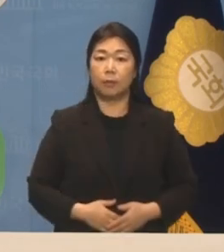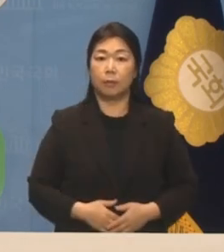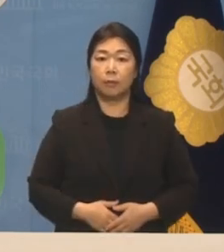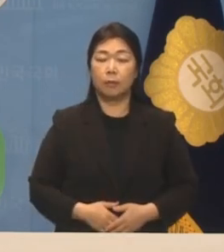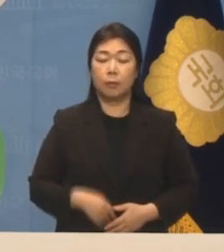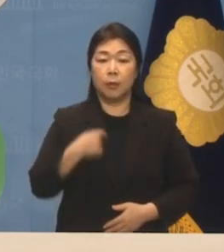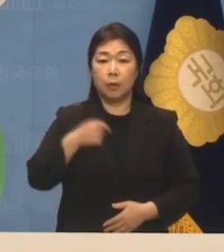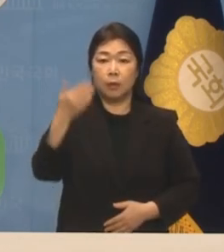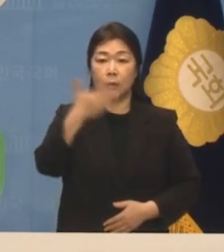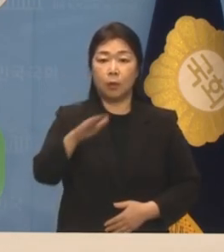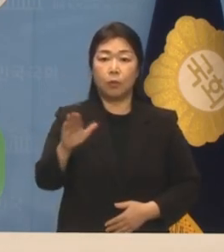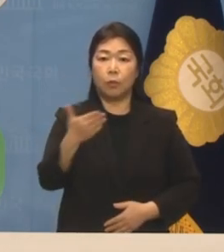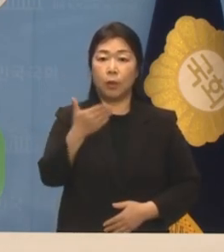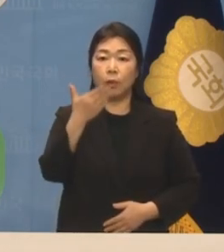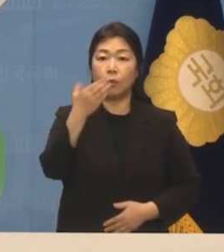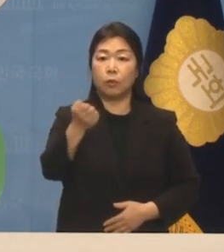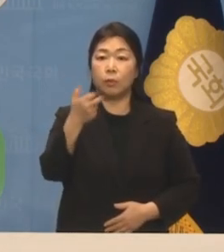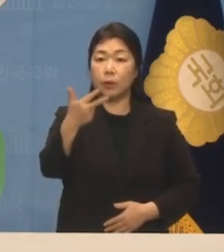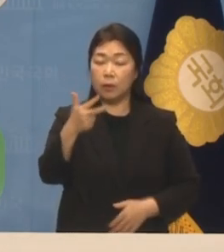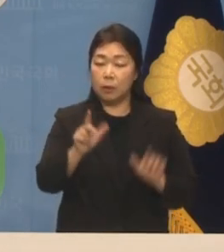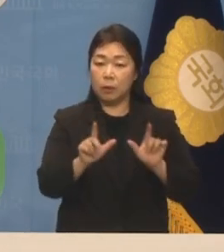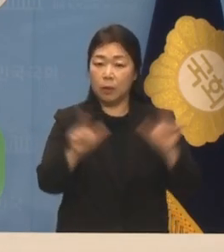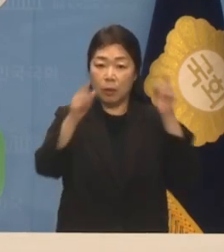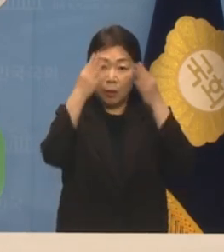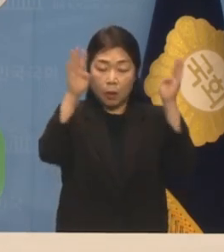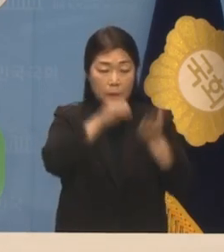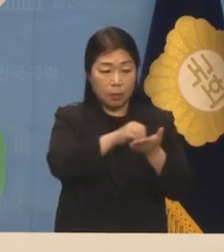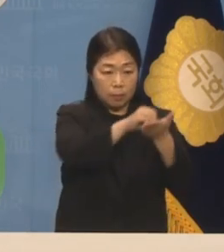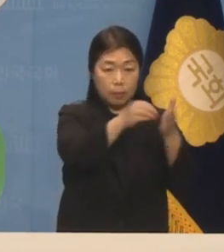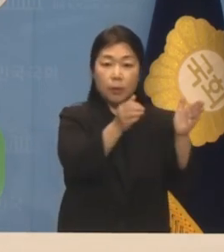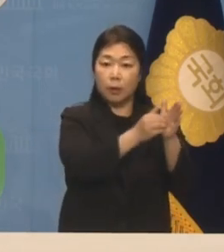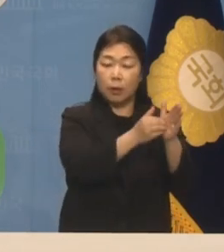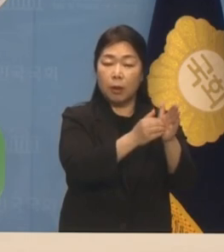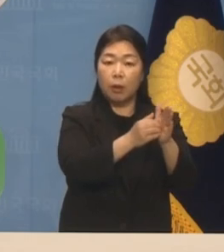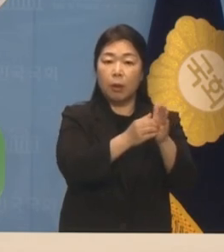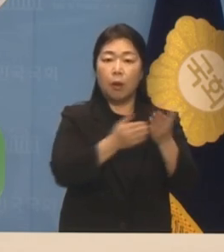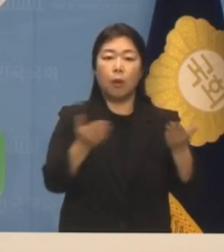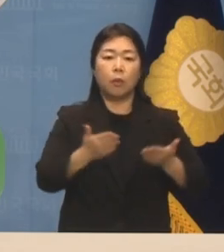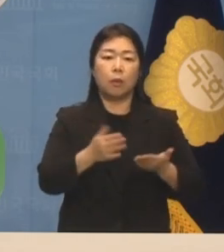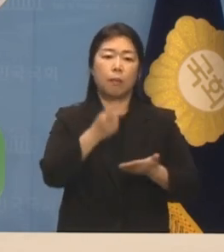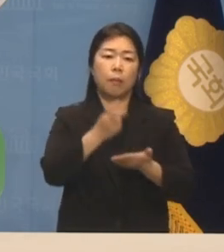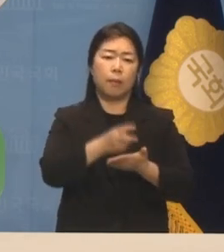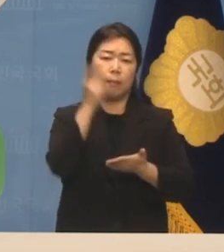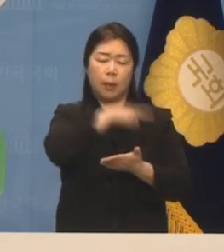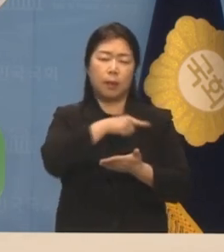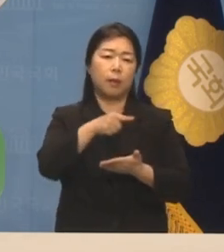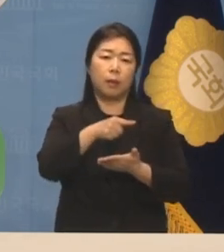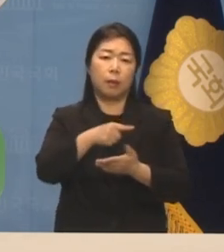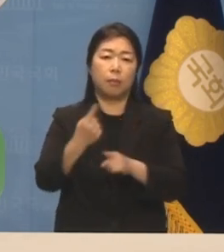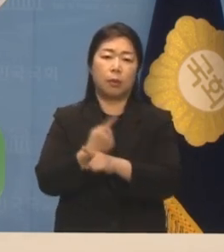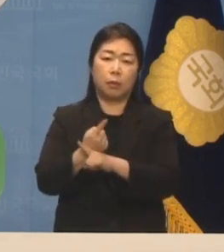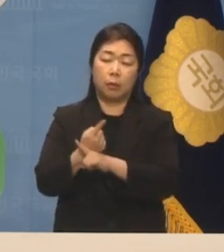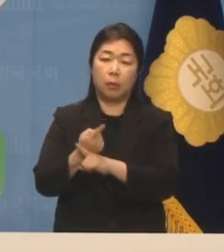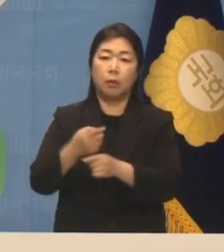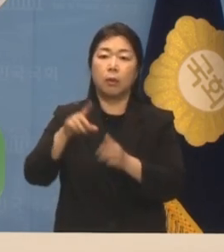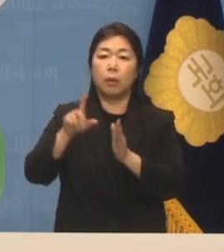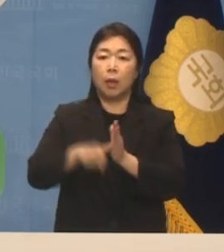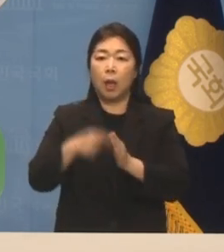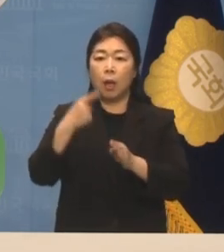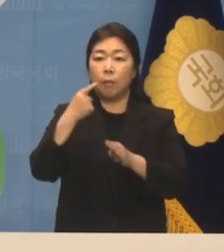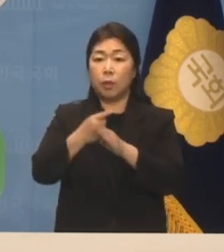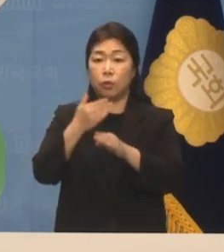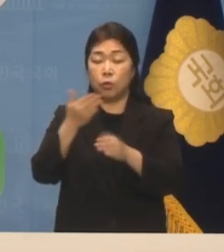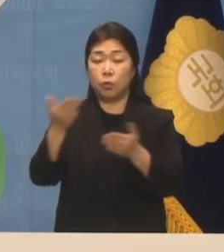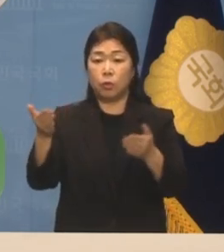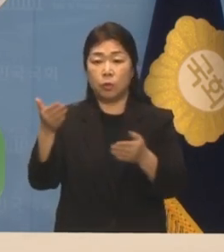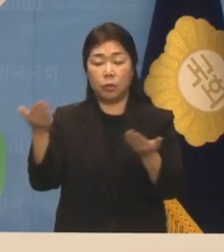저는 1997년 대학에 입학했습니다. 노동법 개학으로 민주노총 총파업이 있었던 해,